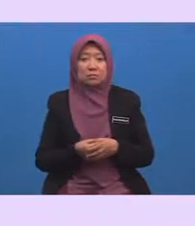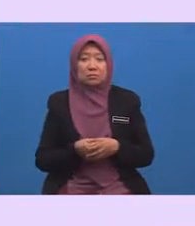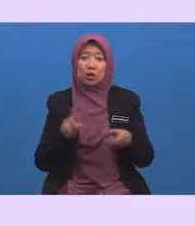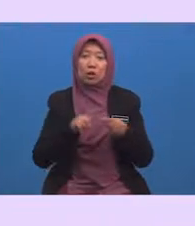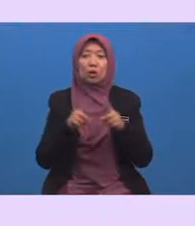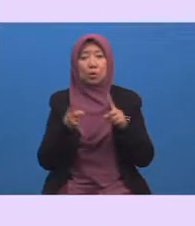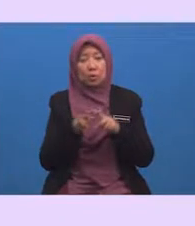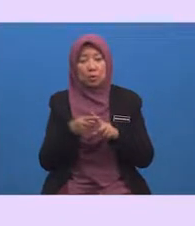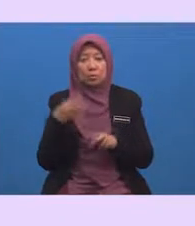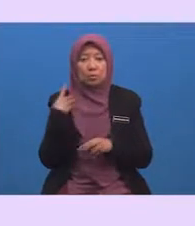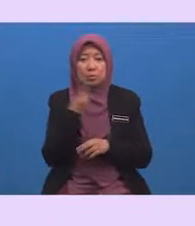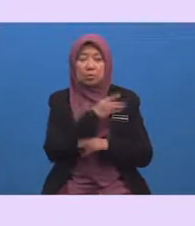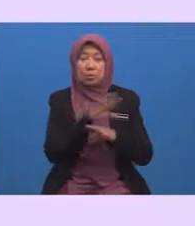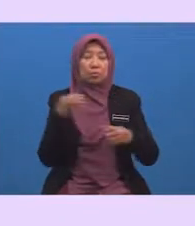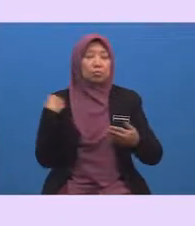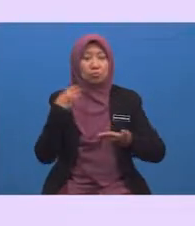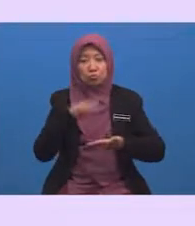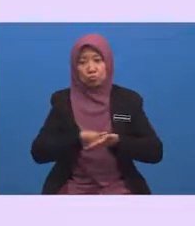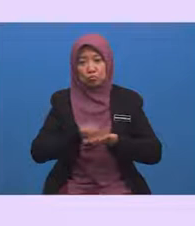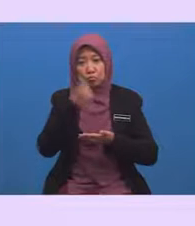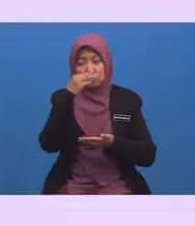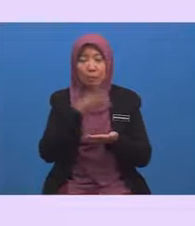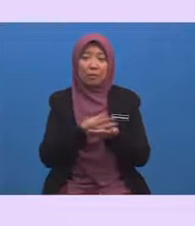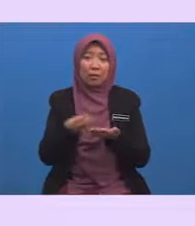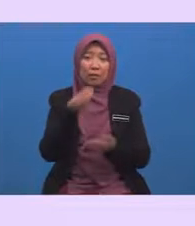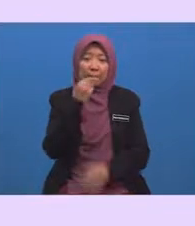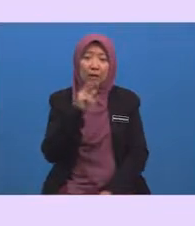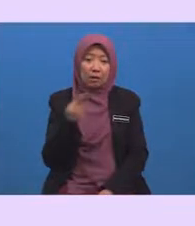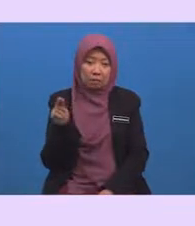Kawan kita yang tidak mempunyai duit untuk membeli makanan?